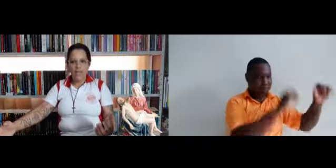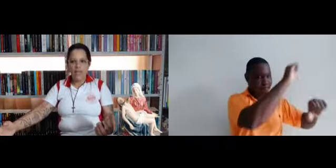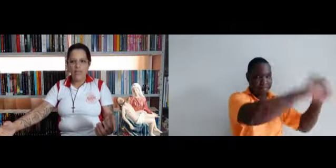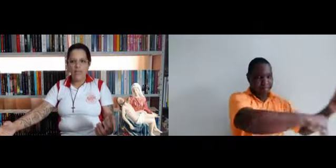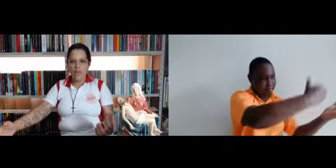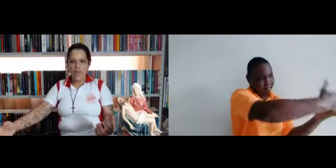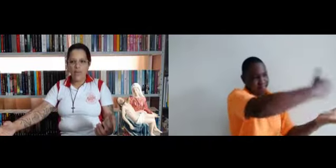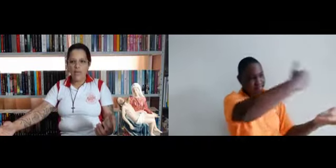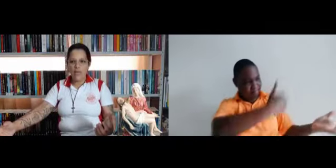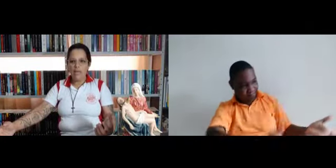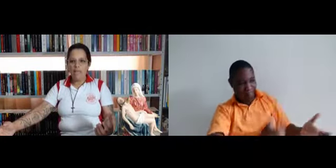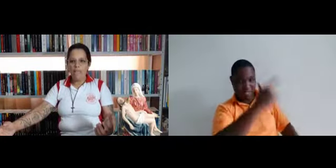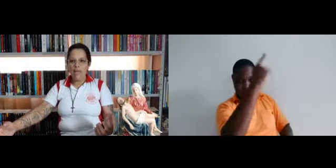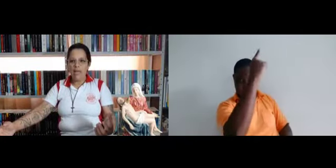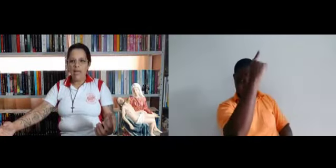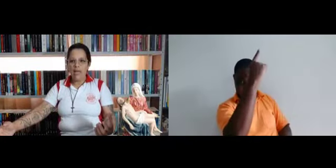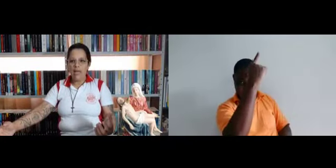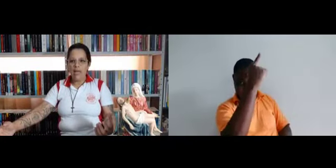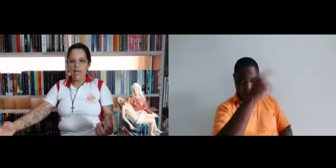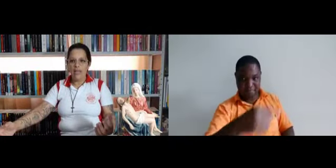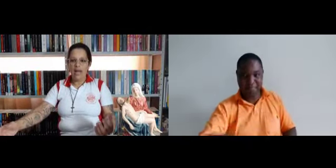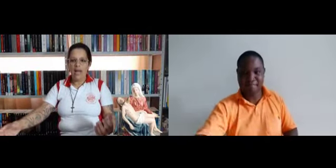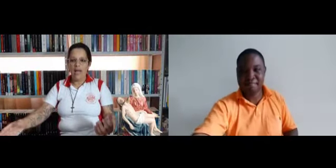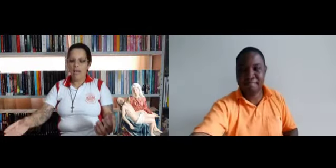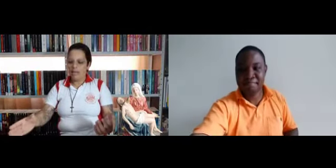né? Que veio aí